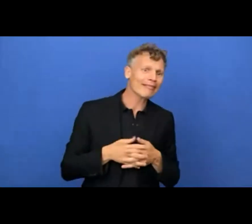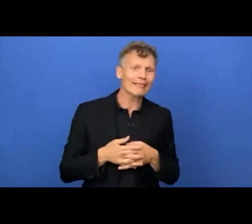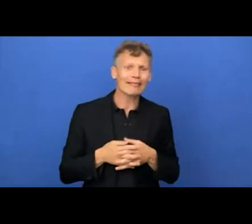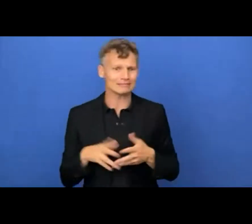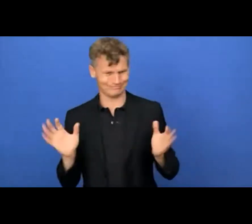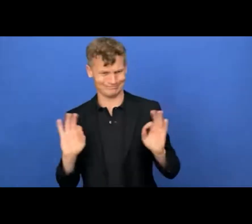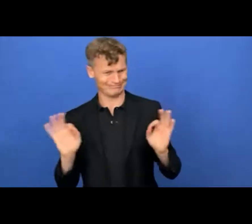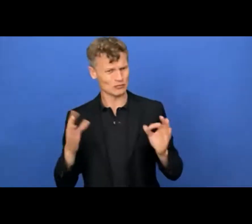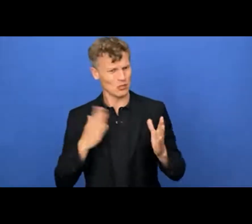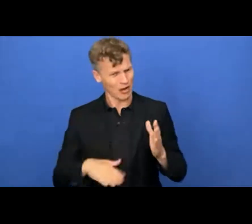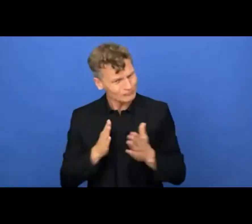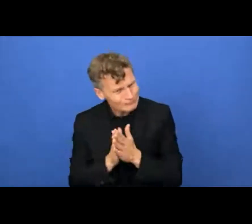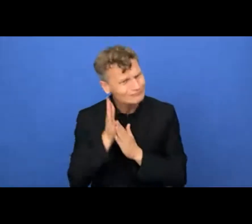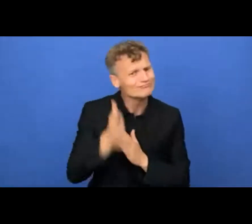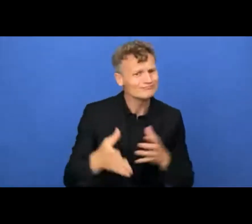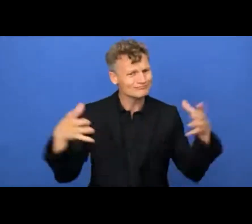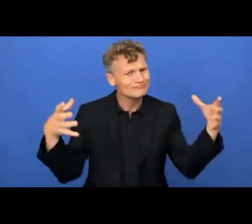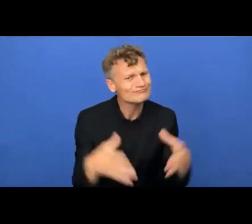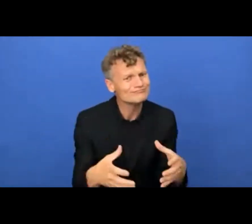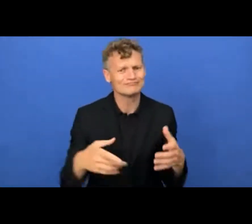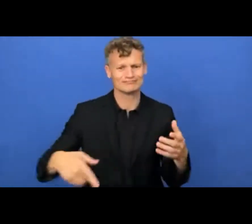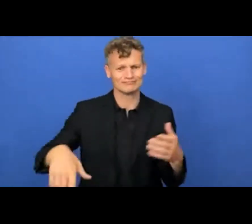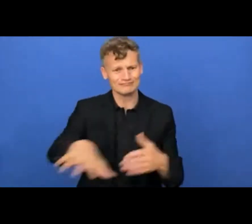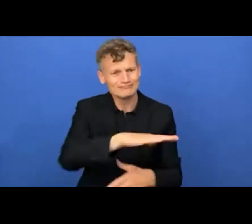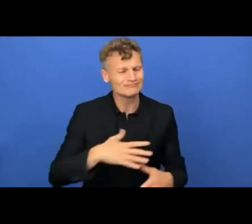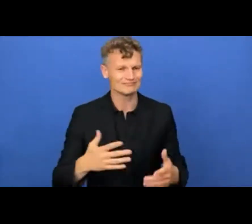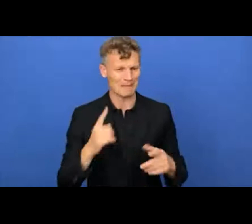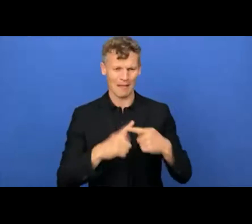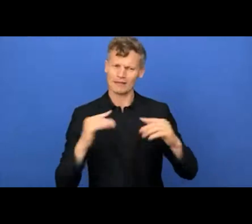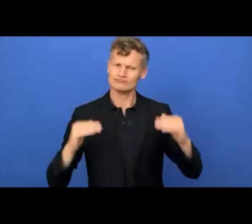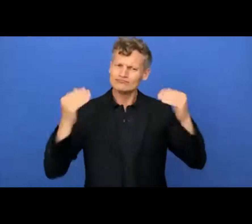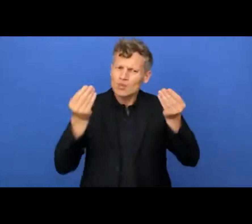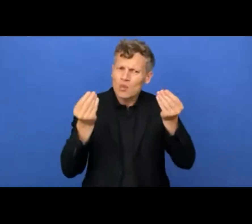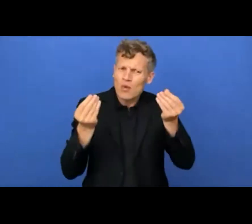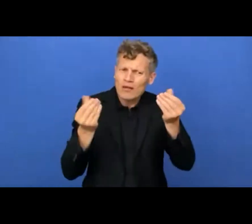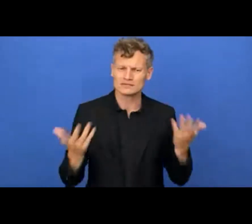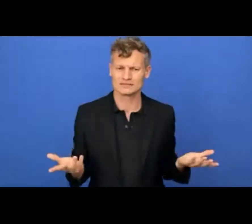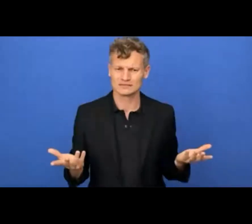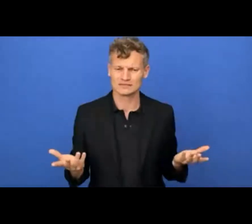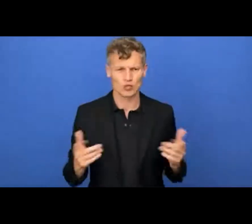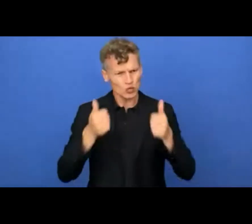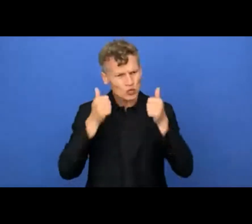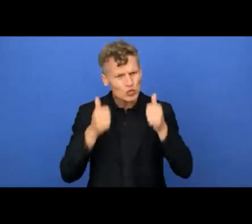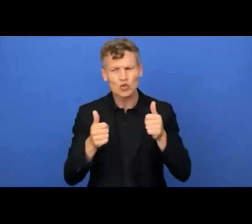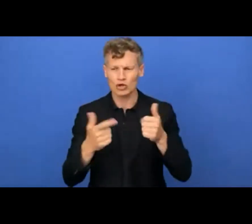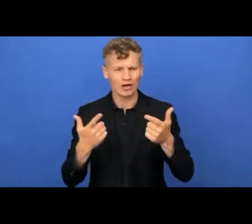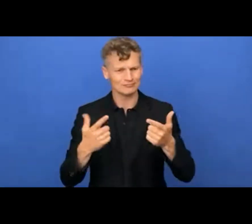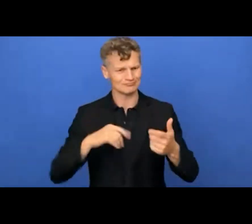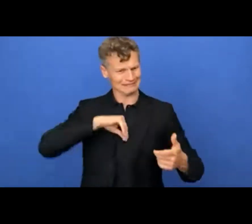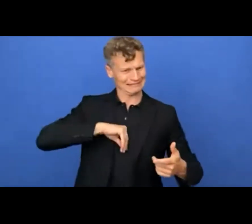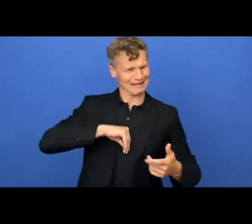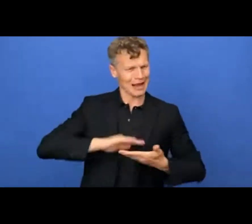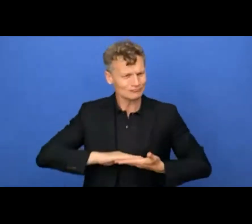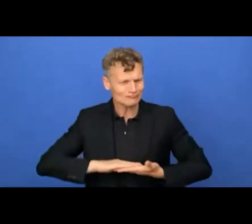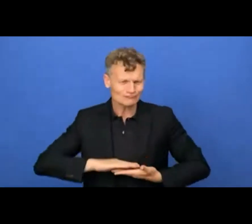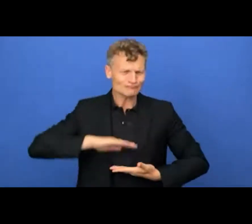faire pour continuer à améliorer l'accès aux pré-primaires. Il faut absolument le faire pour